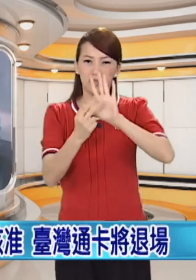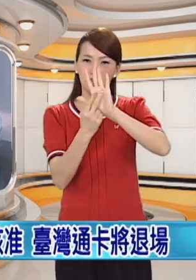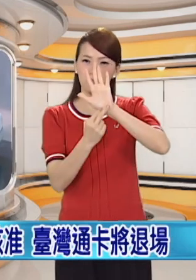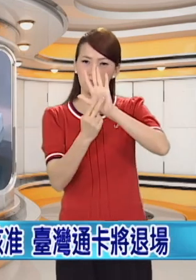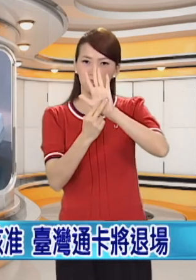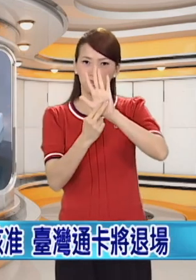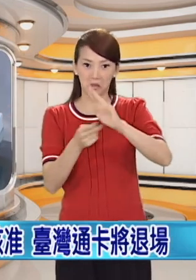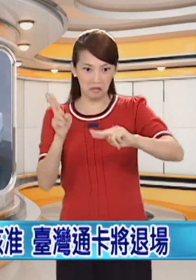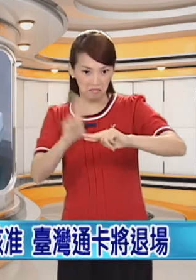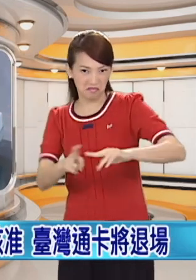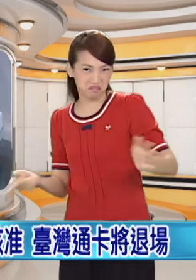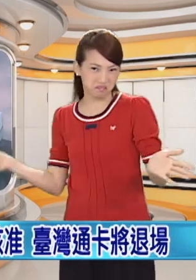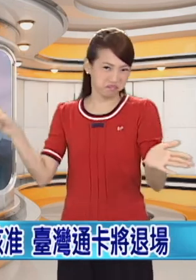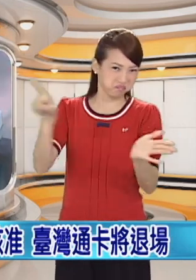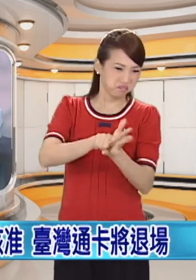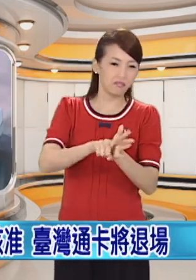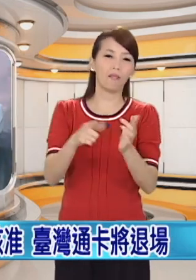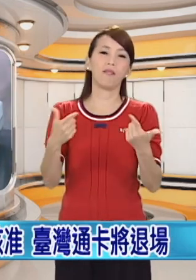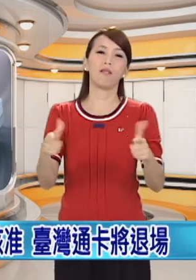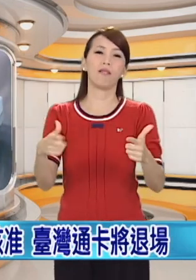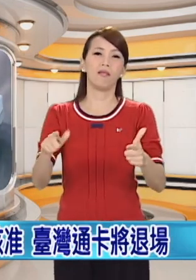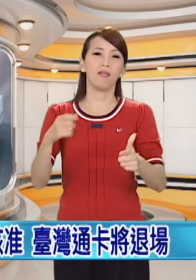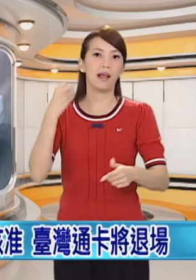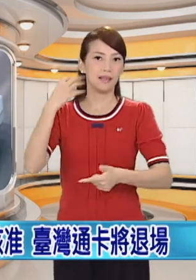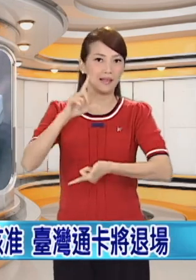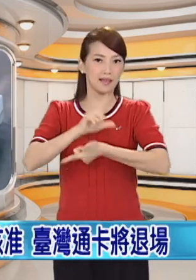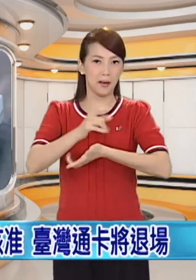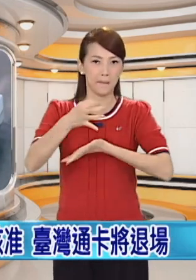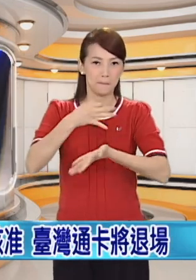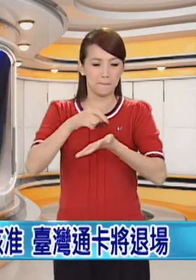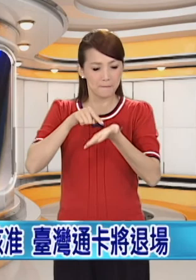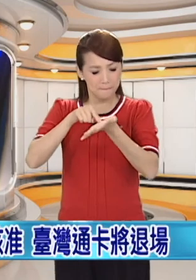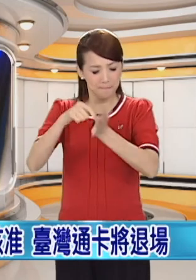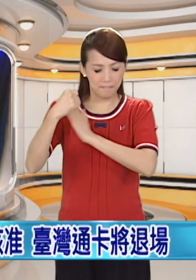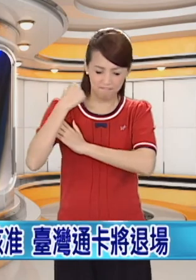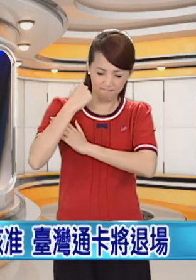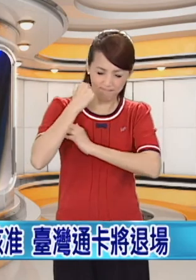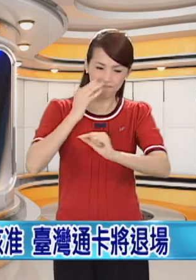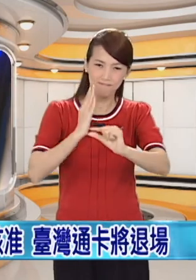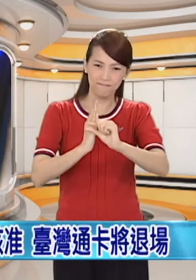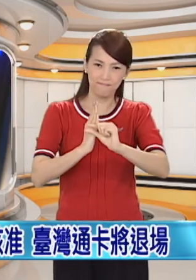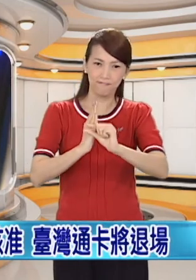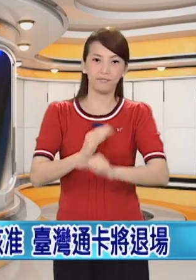将要退场，他们目前正在争取发行新卡当中。